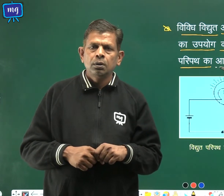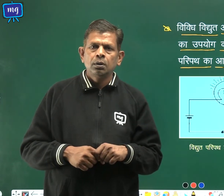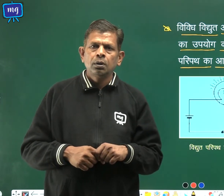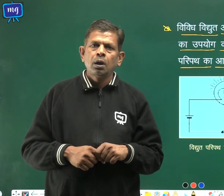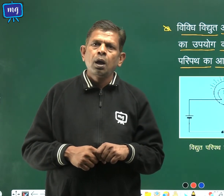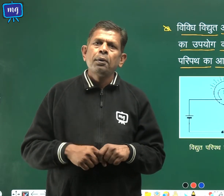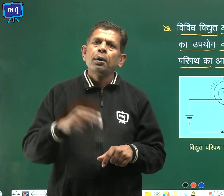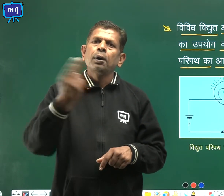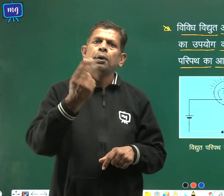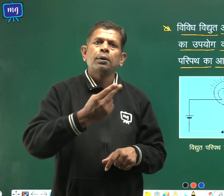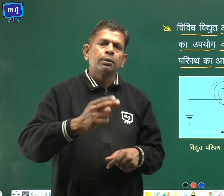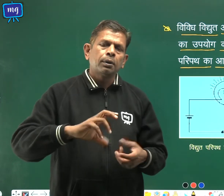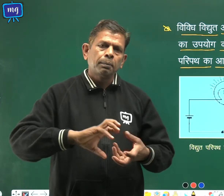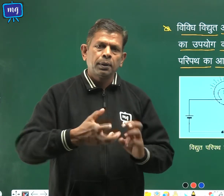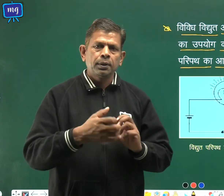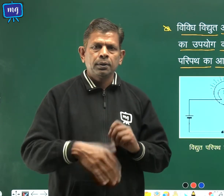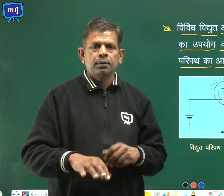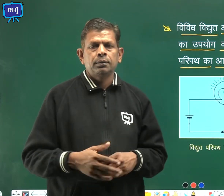आरेख खींचेंगे।